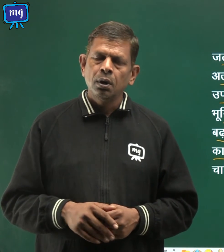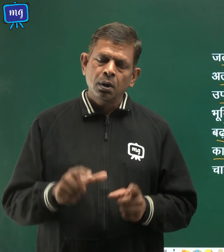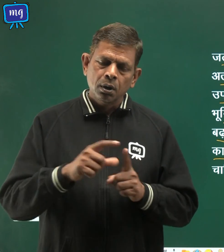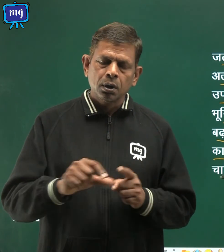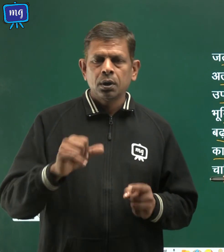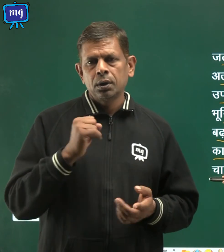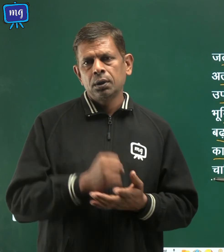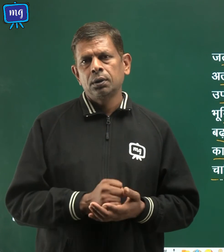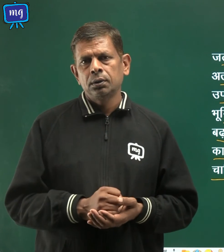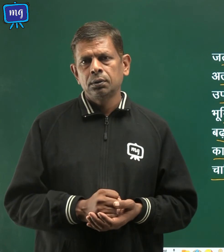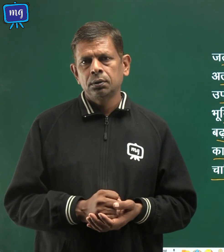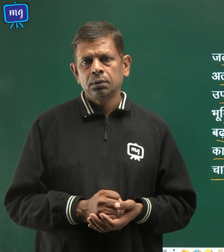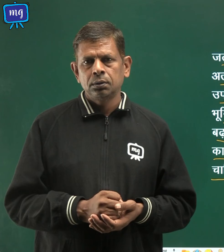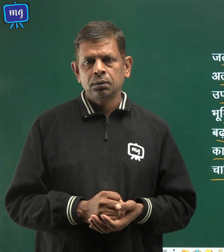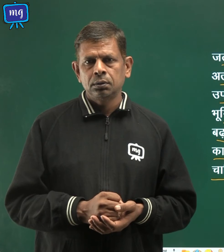करना चाहिए।